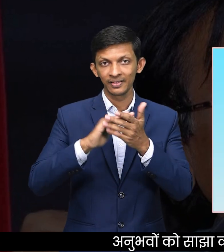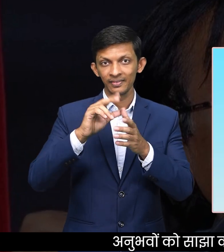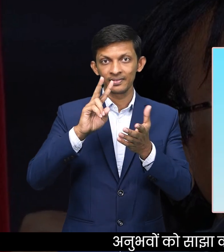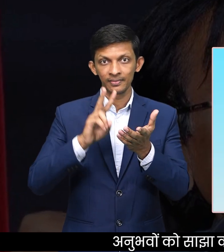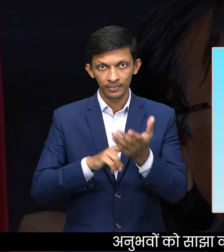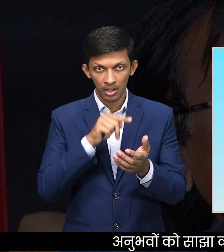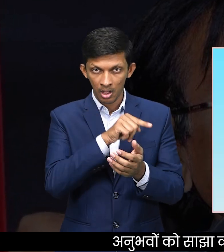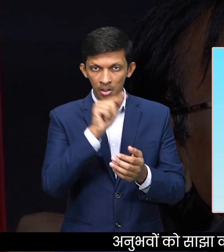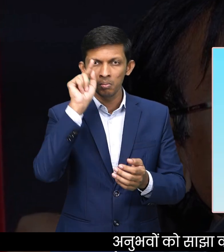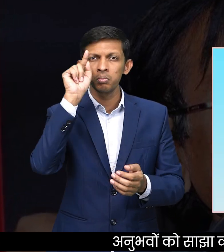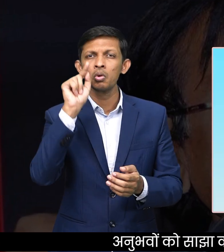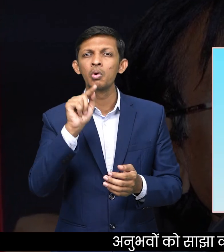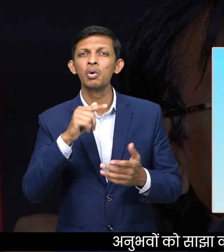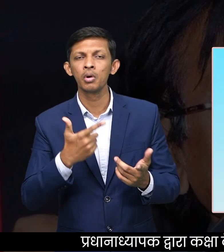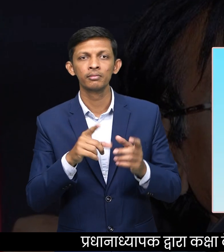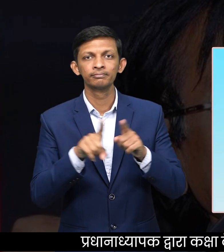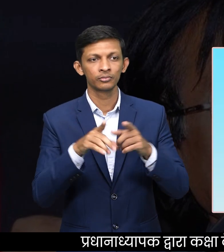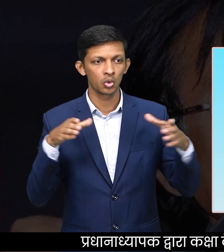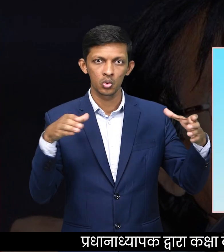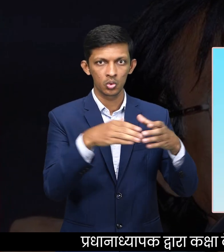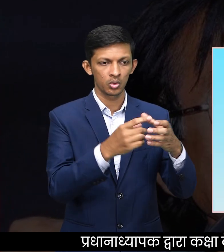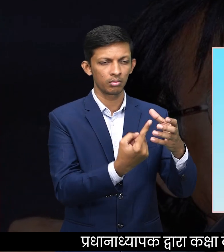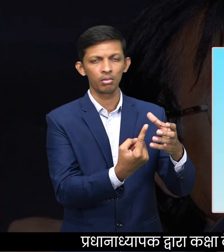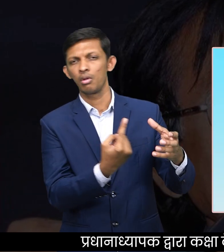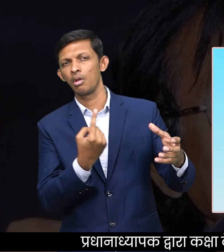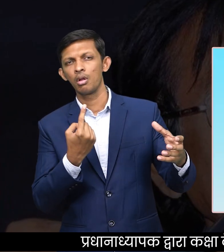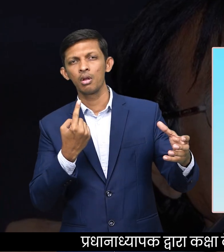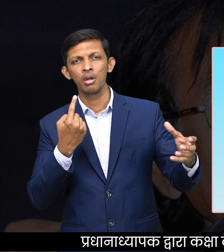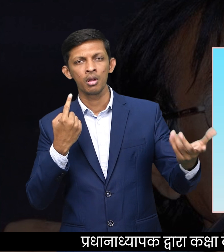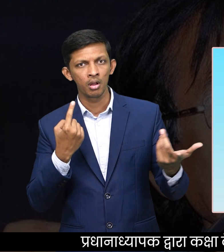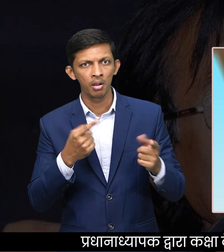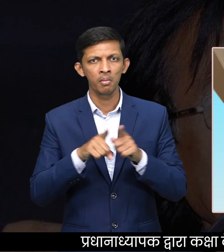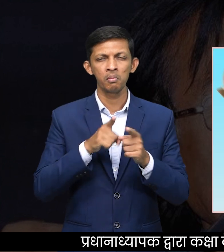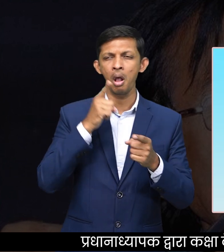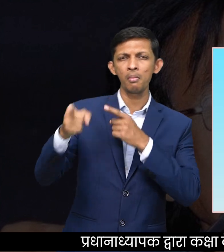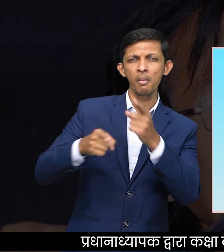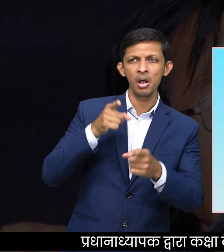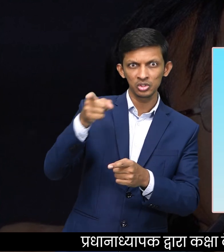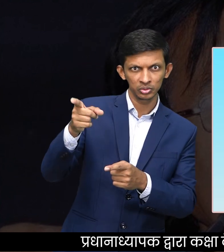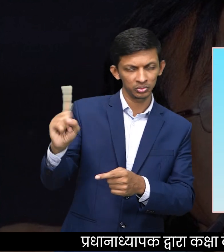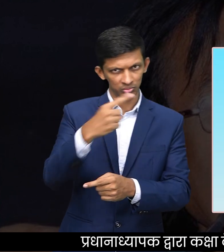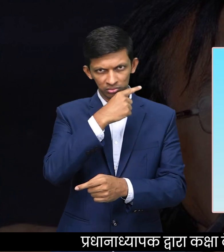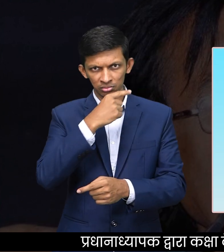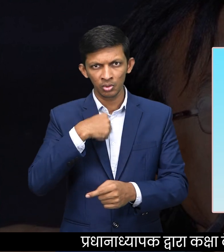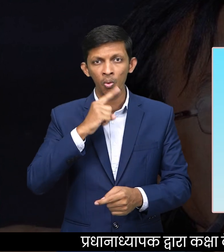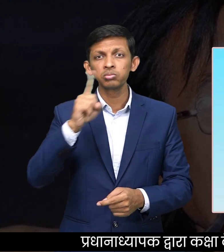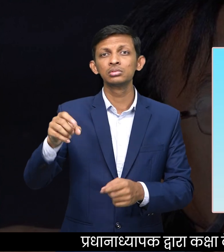अलगाव, धमकाने और प्रधान अध्यापक द्वारा कक्षा के दौरान खेल का मैदान साफ करने के